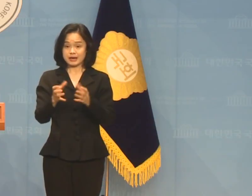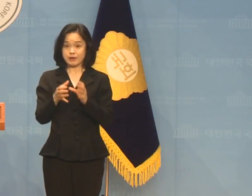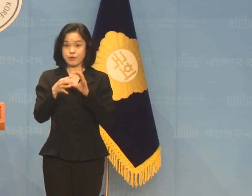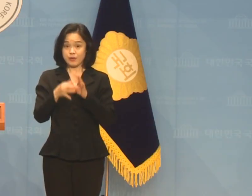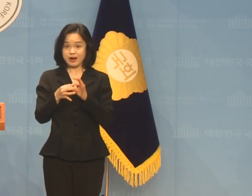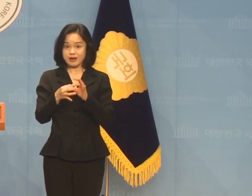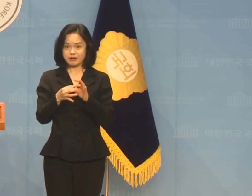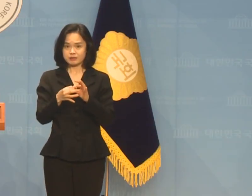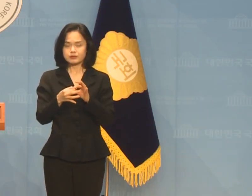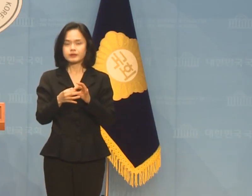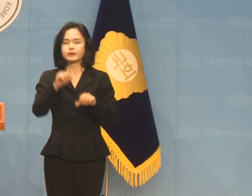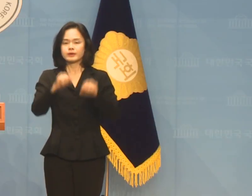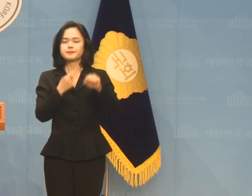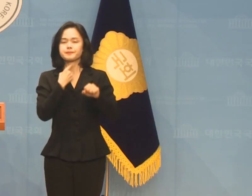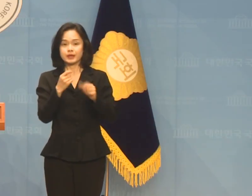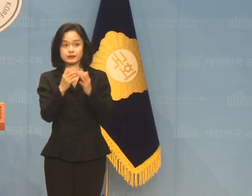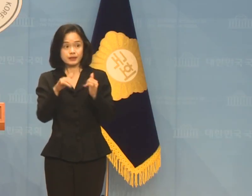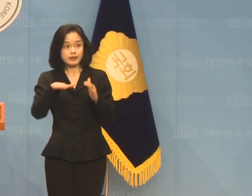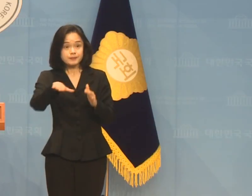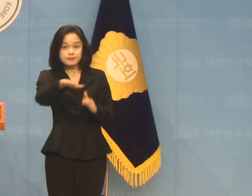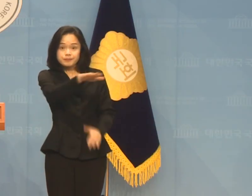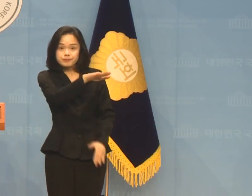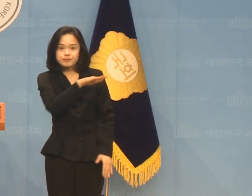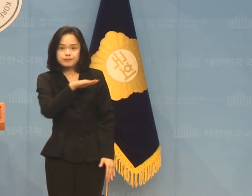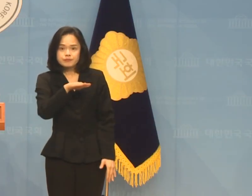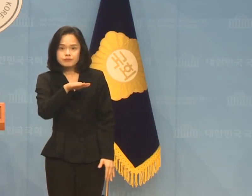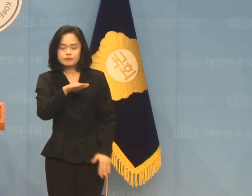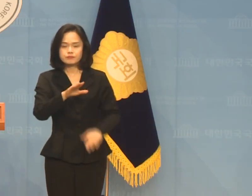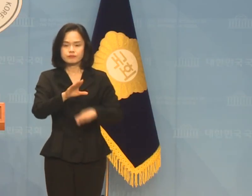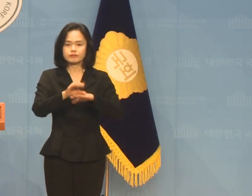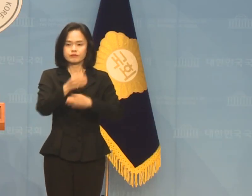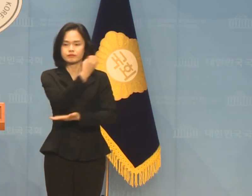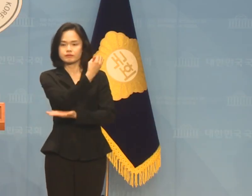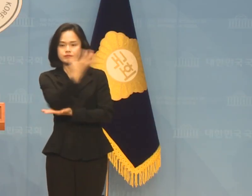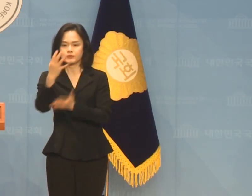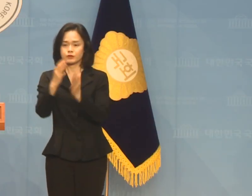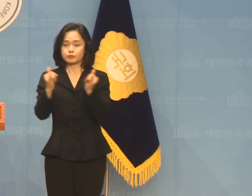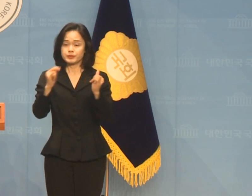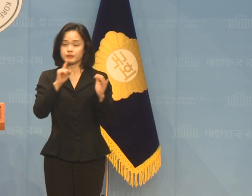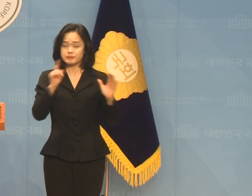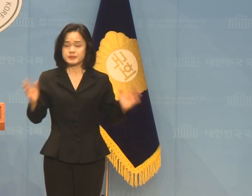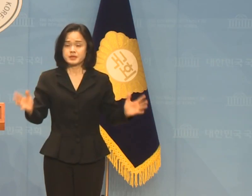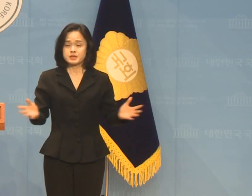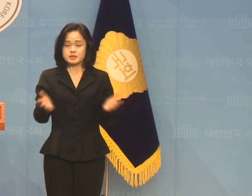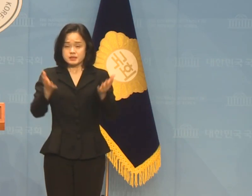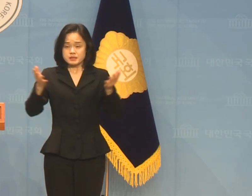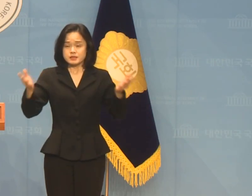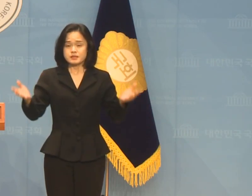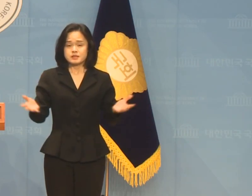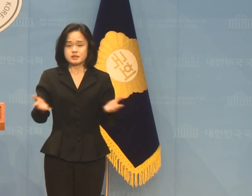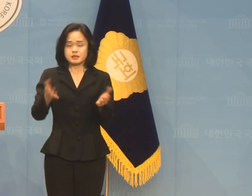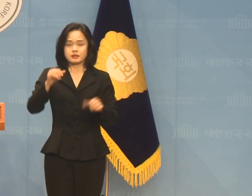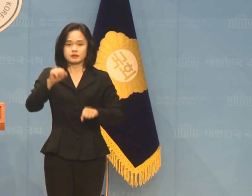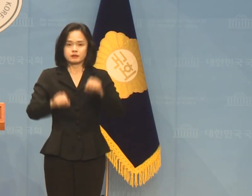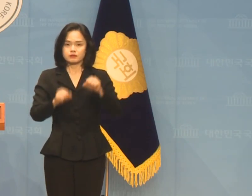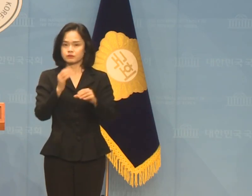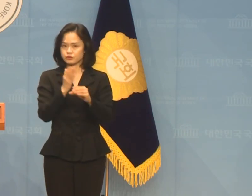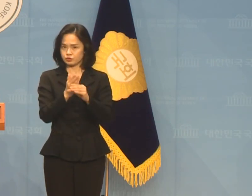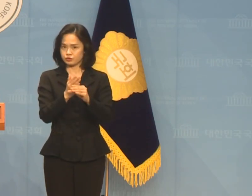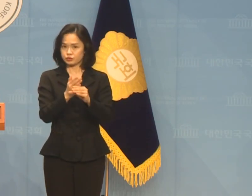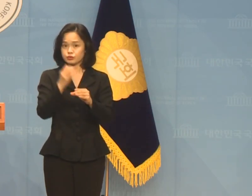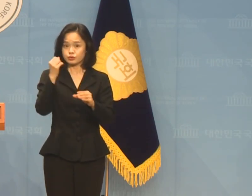등을 동원해서 대국민 선전선동에 적극 나서고 있습니다. 여기에